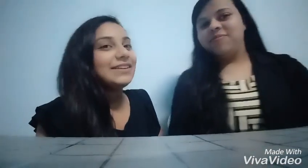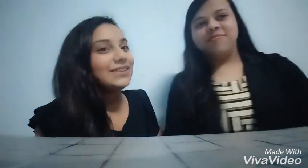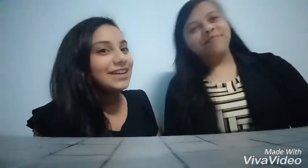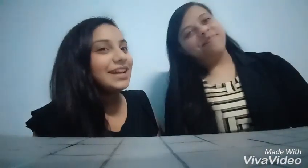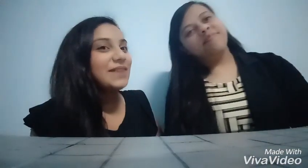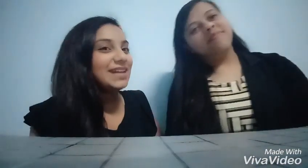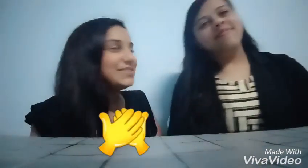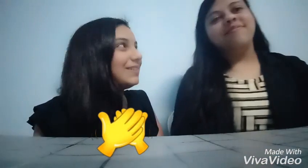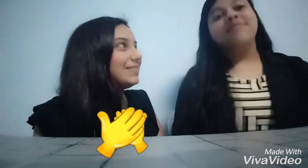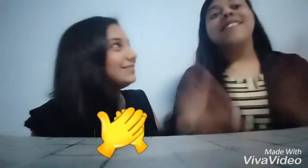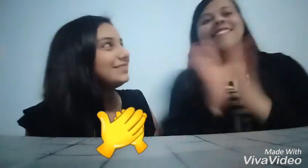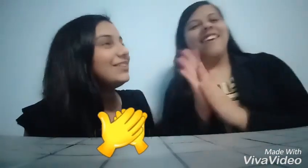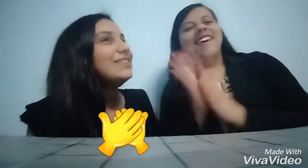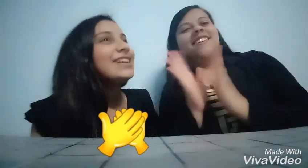ir